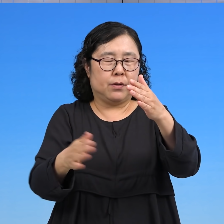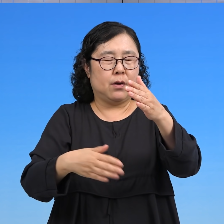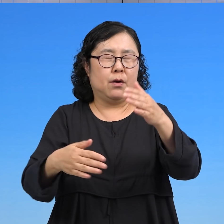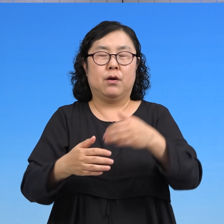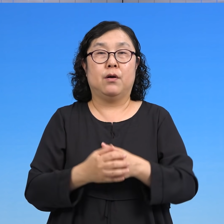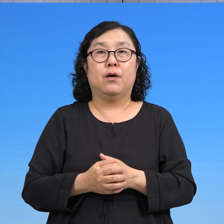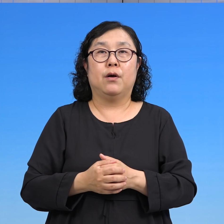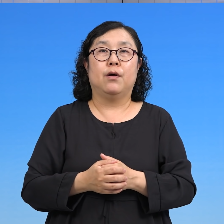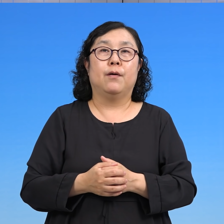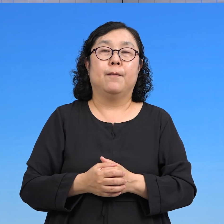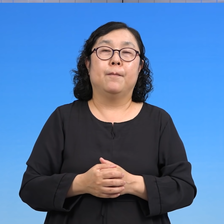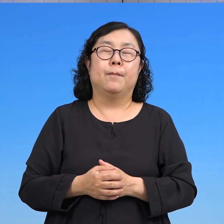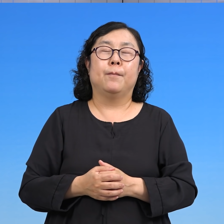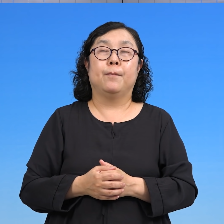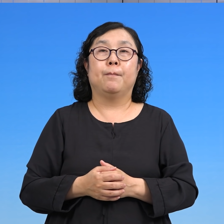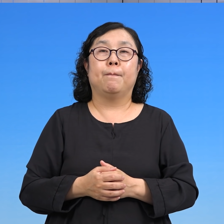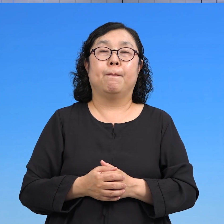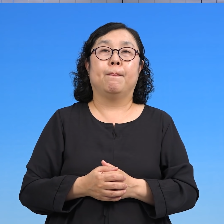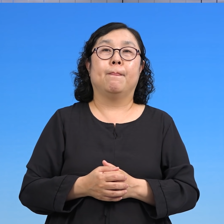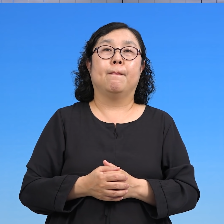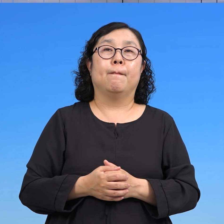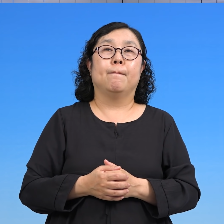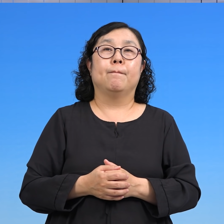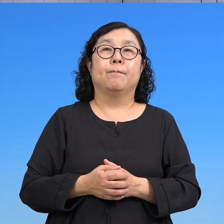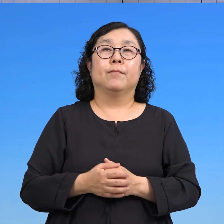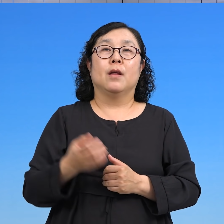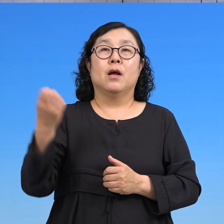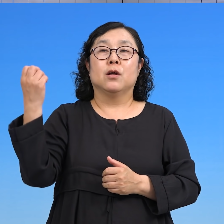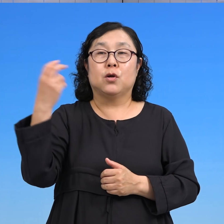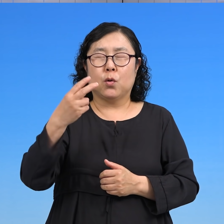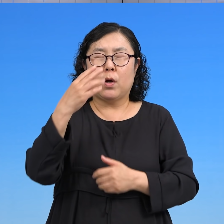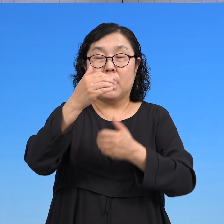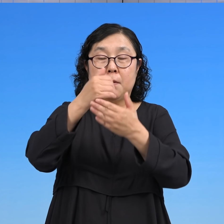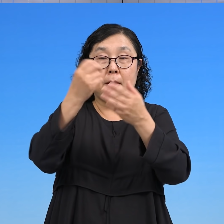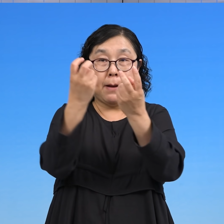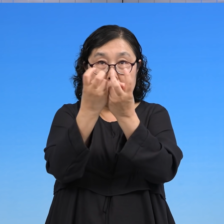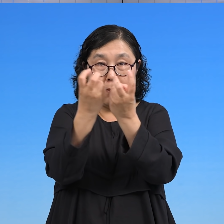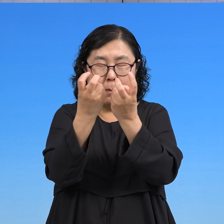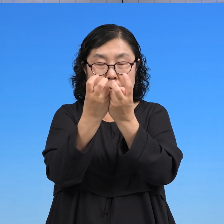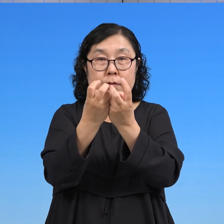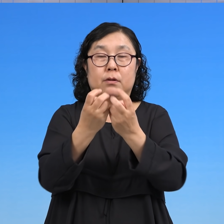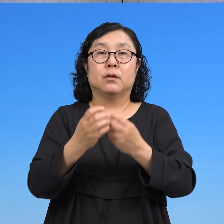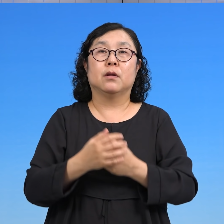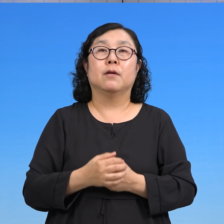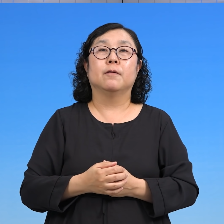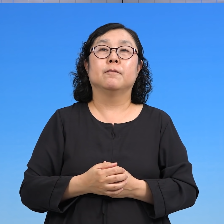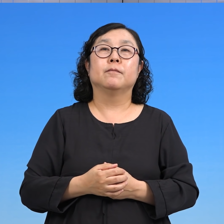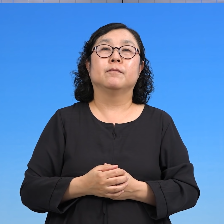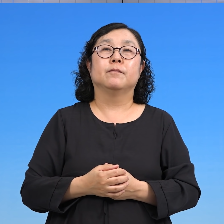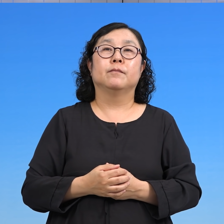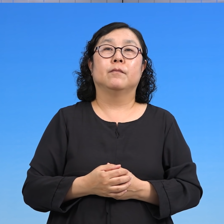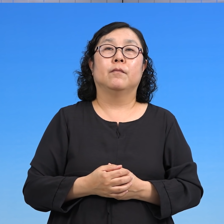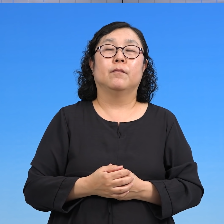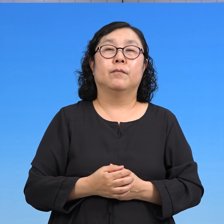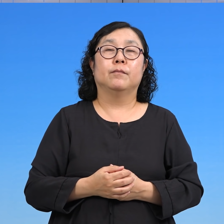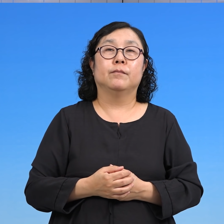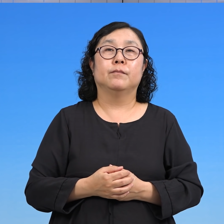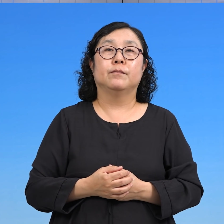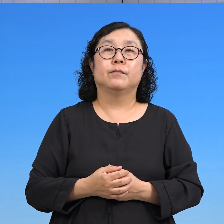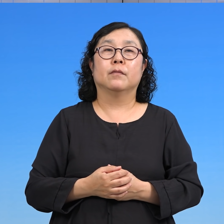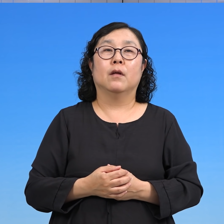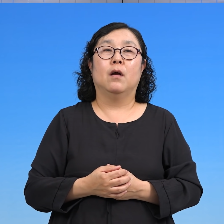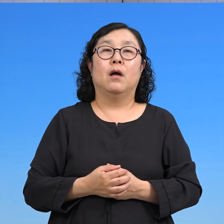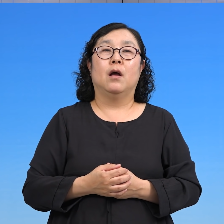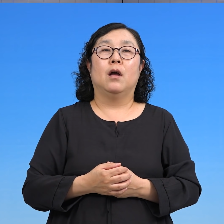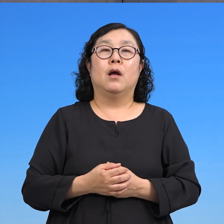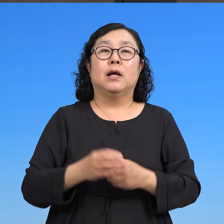말씀이 거기에 여호와께서 계시지 아니하더라는 거예요. 그러면서 하나님에 대한 12절 그 강조점을 달리한